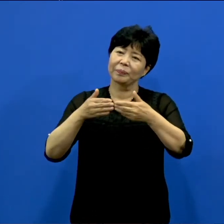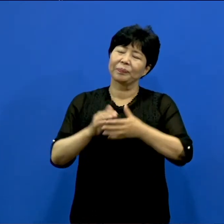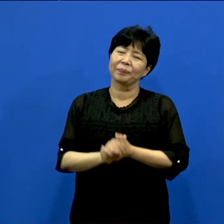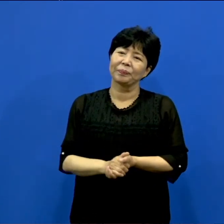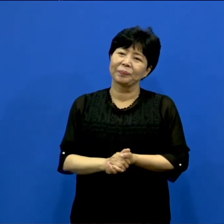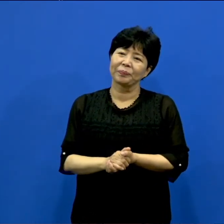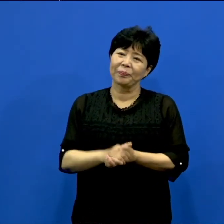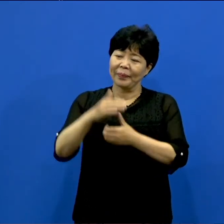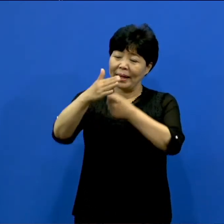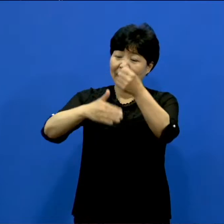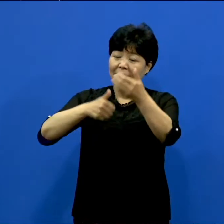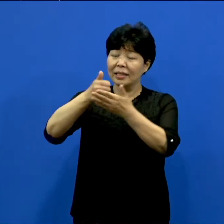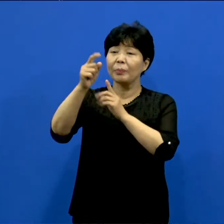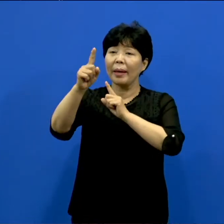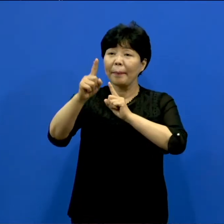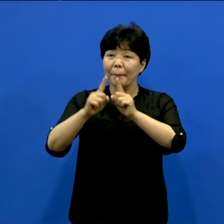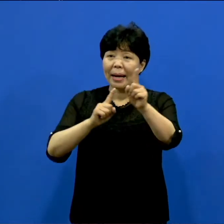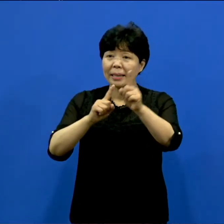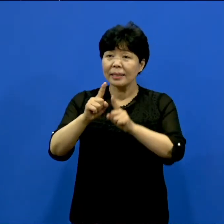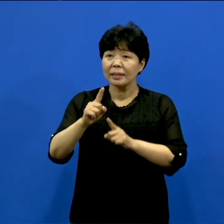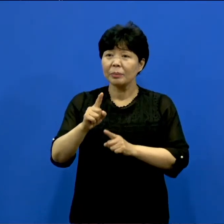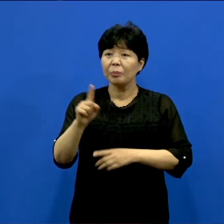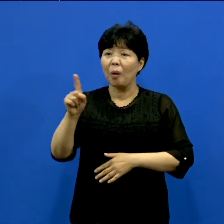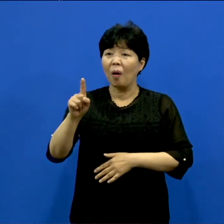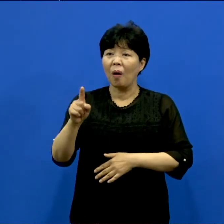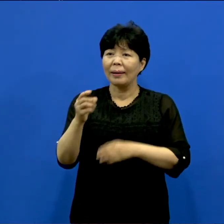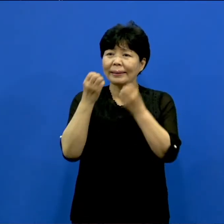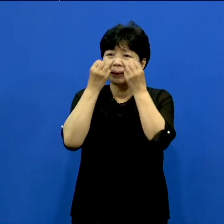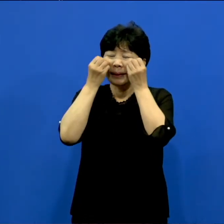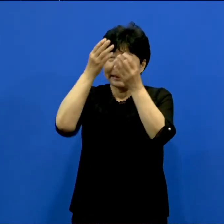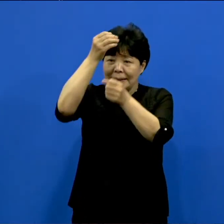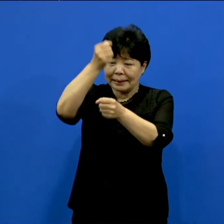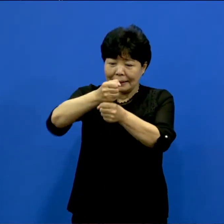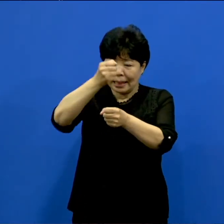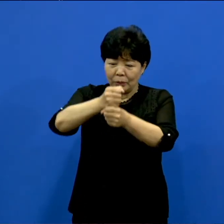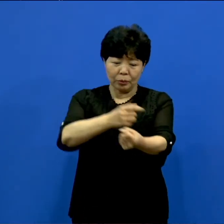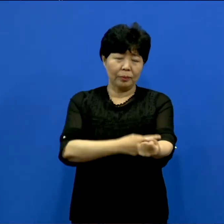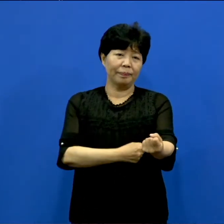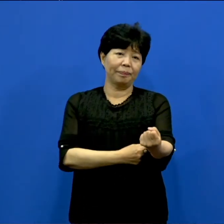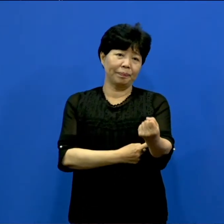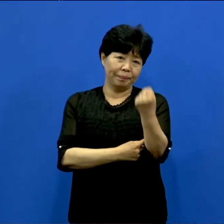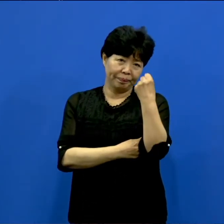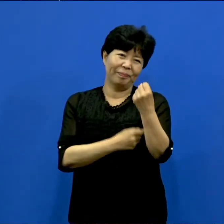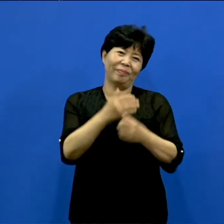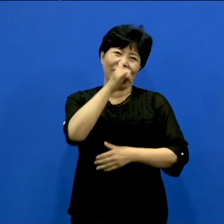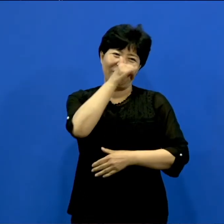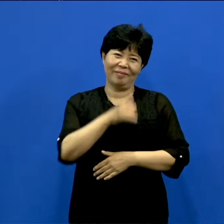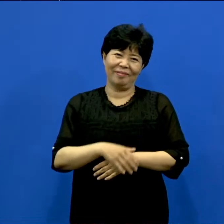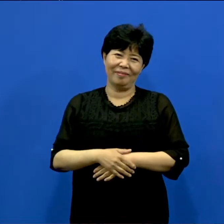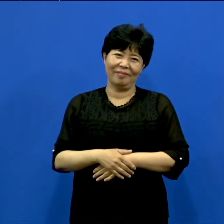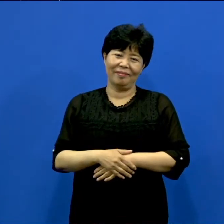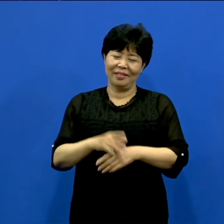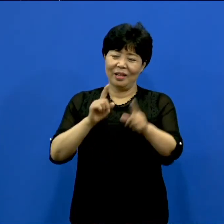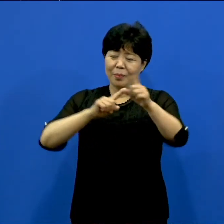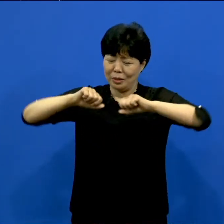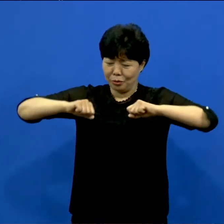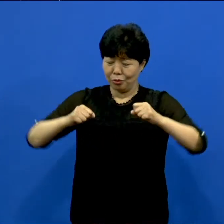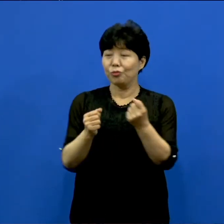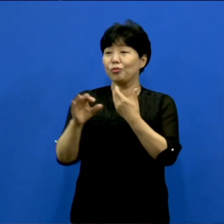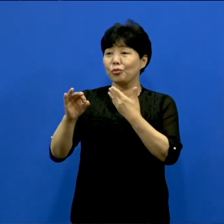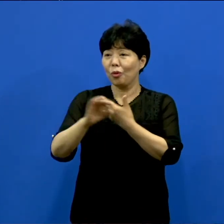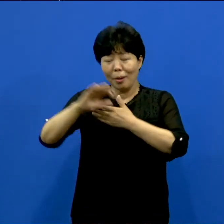여러분, 이 하나님의 말씀은 창조의 능력이 있습니다. 말씀대로 하면 된다는 거예요. 말씀이